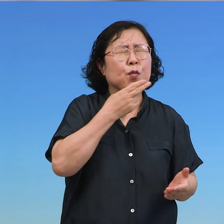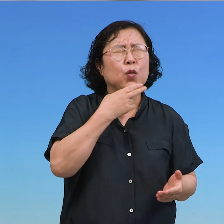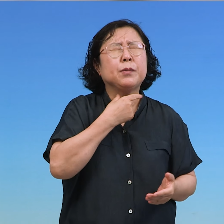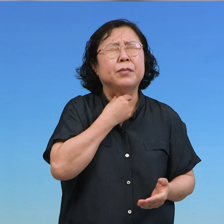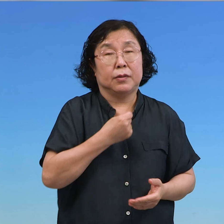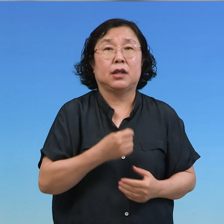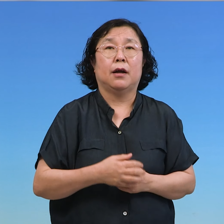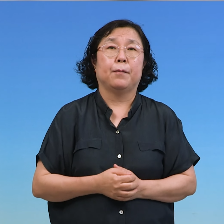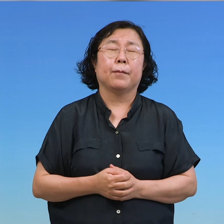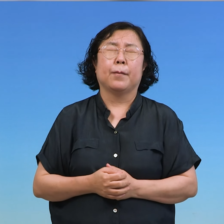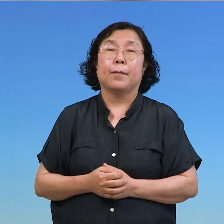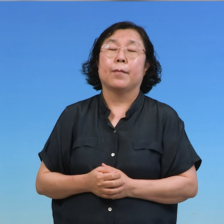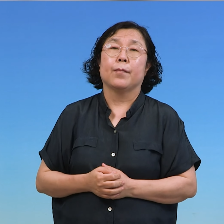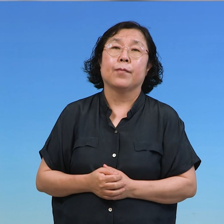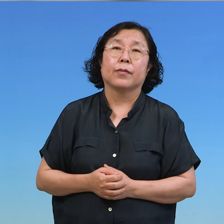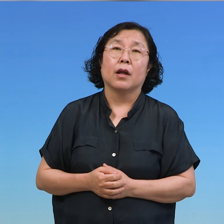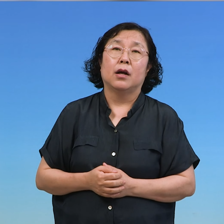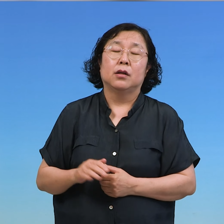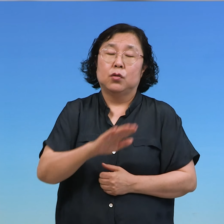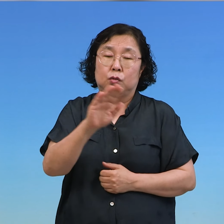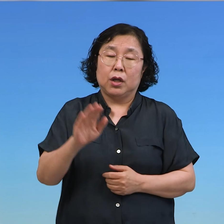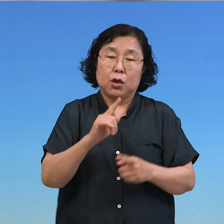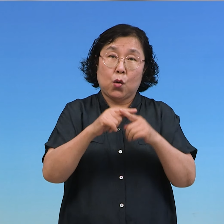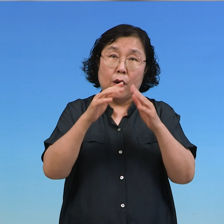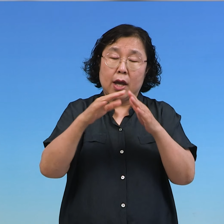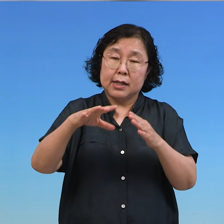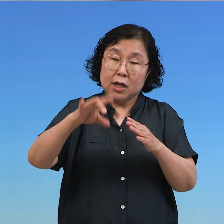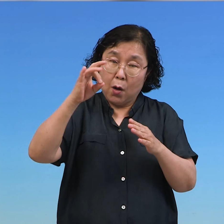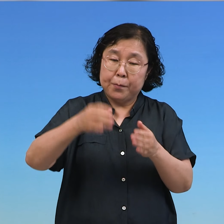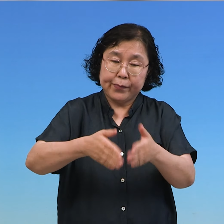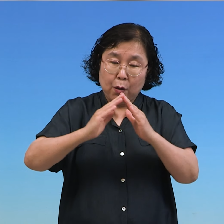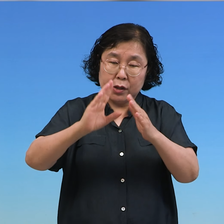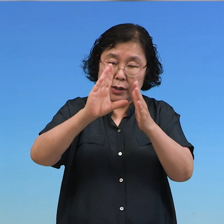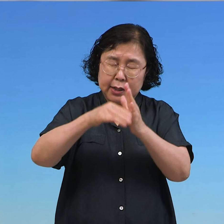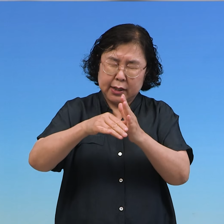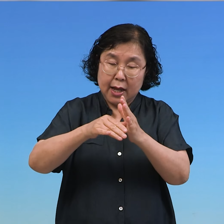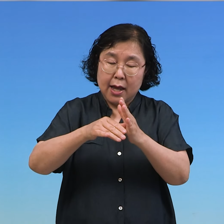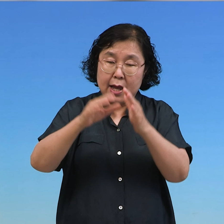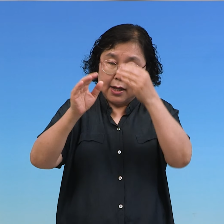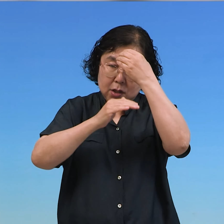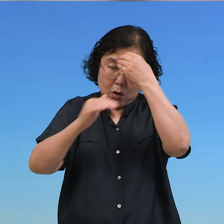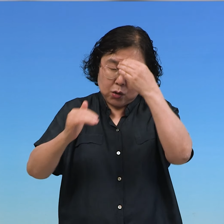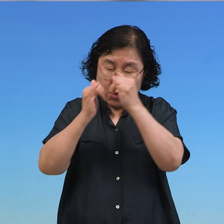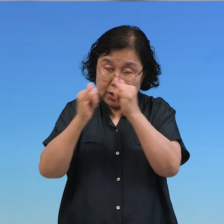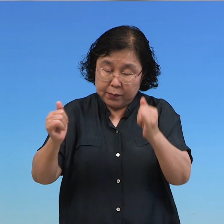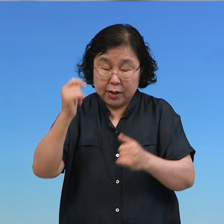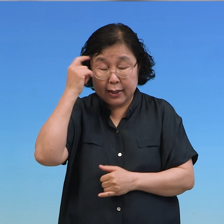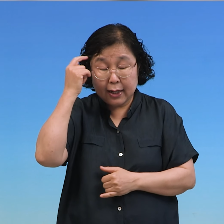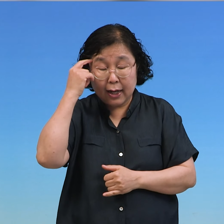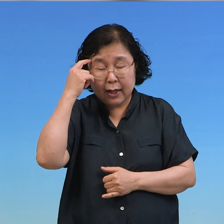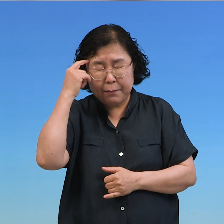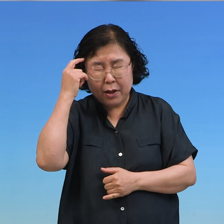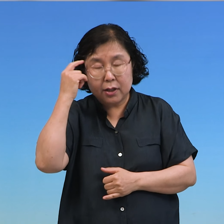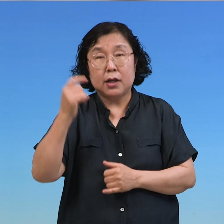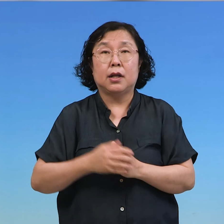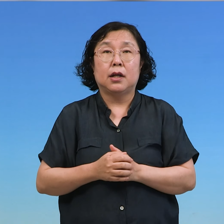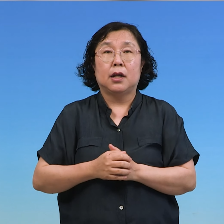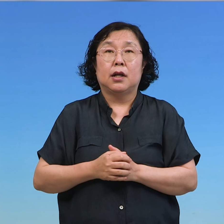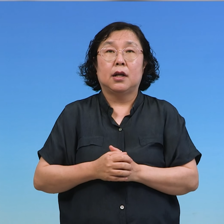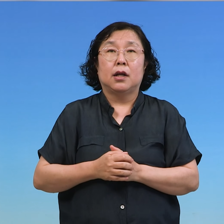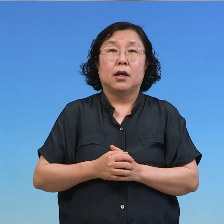저희 교회의 초창기 분들을 생각을 해보면요 이후에 오신 분도 딱 너무너무